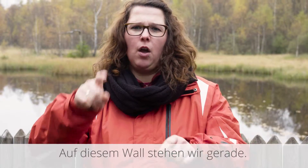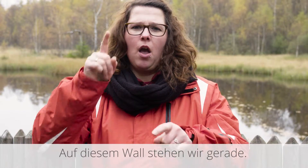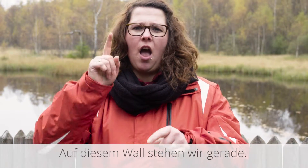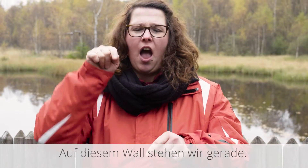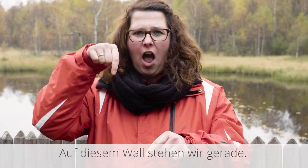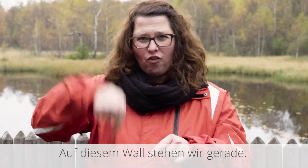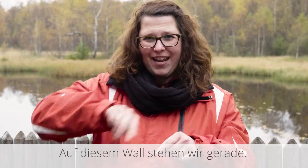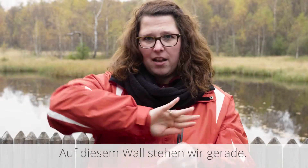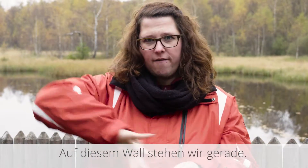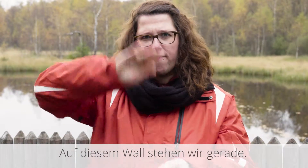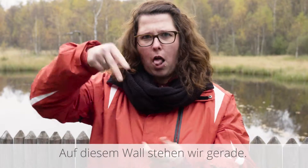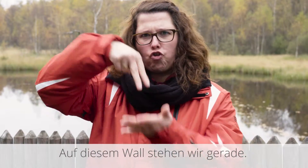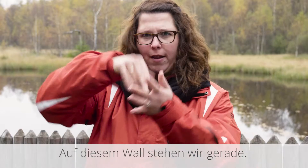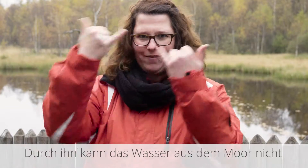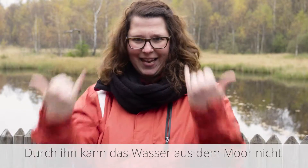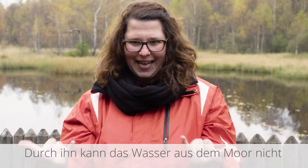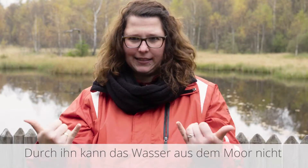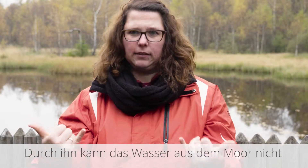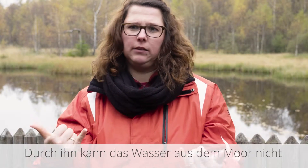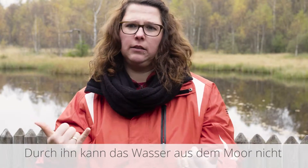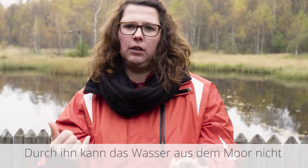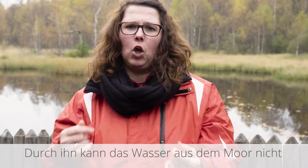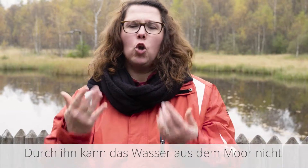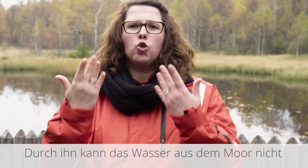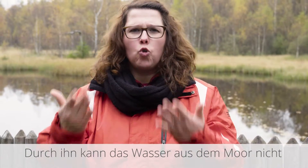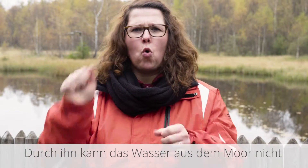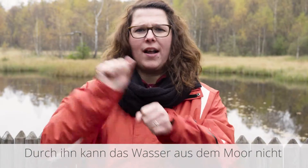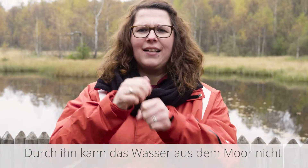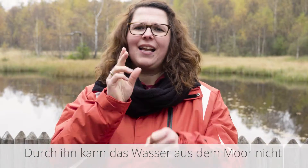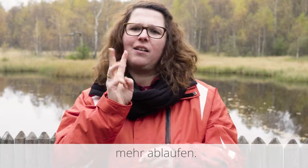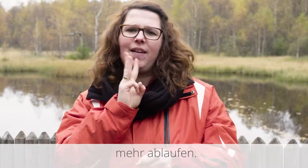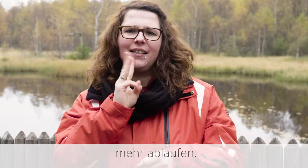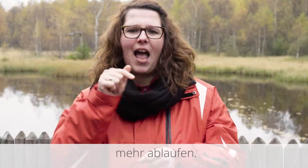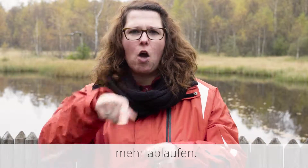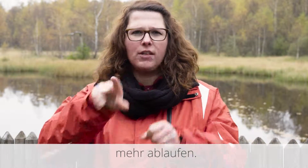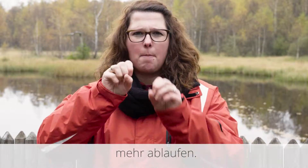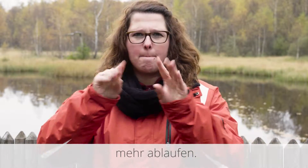Auf diesem Wall stehen wir gerade. Und durch ihn kann das Wasser aus dem Moor nicht mehr ablaufen.